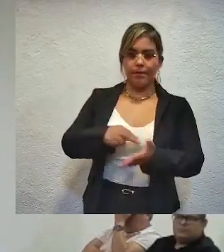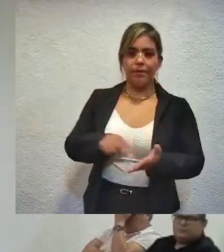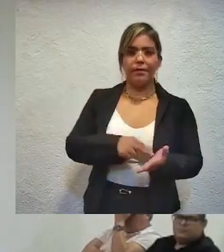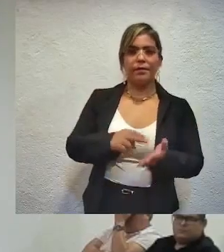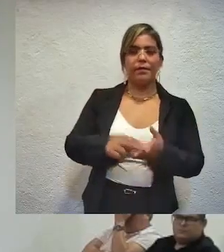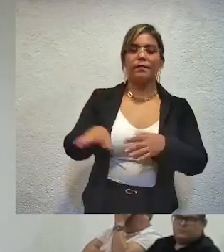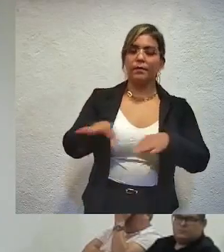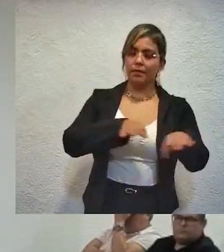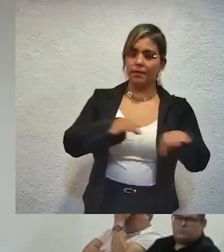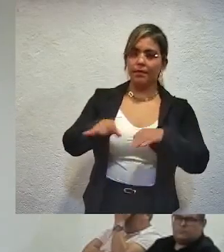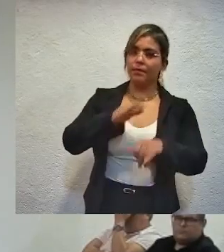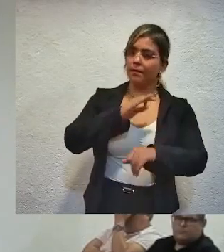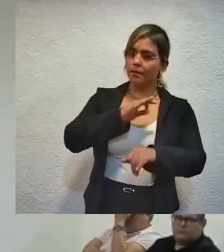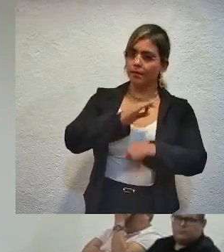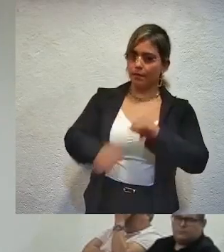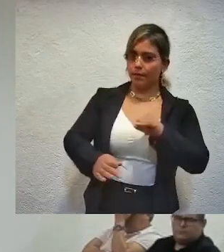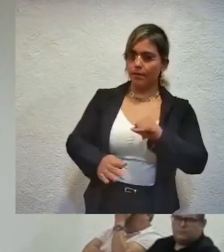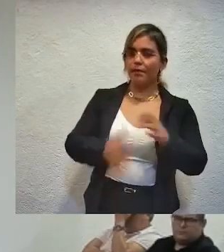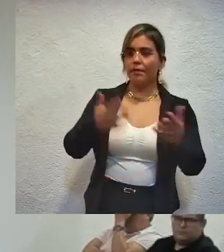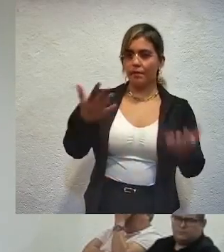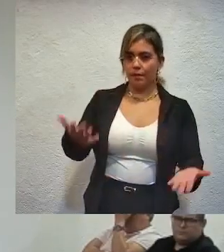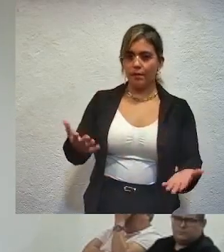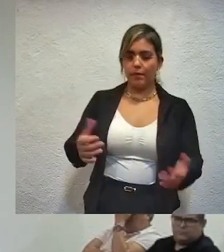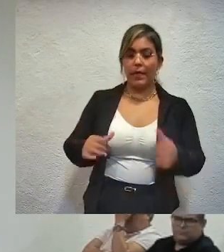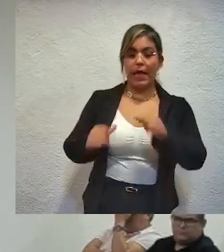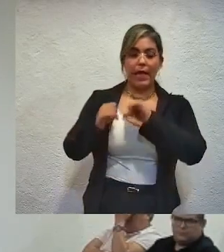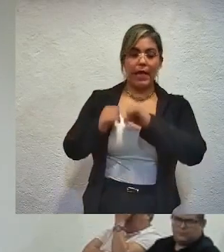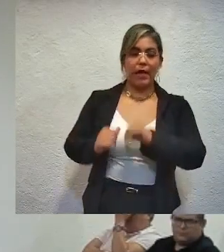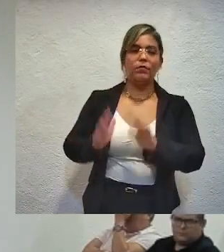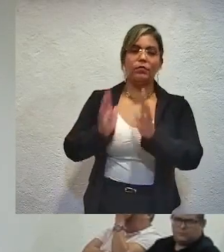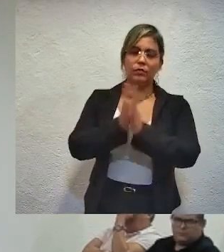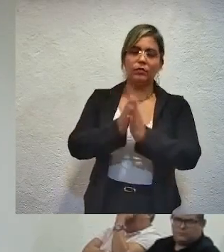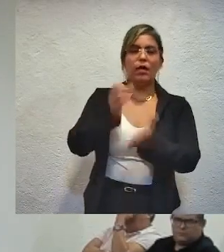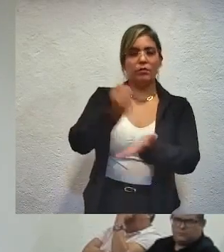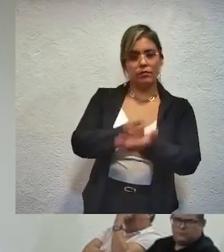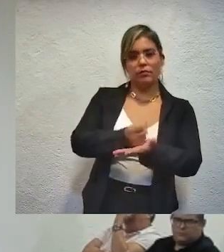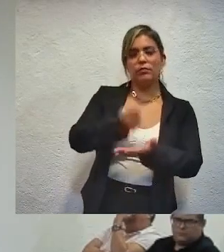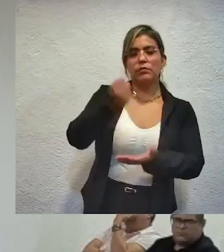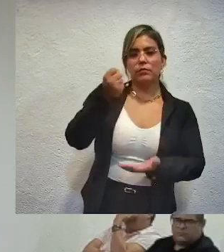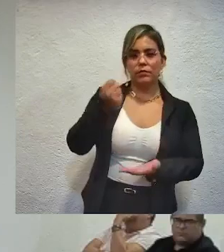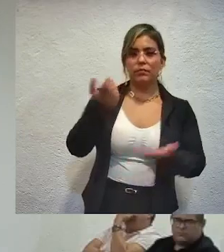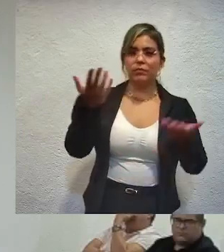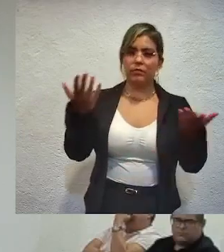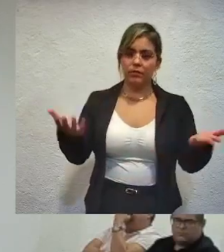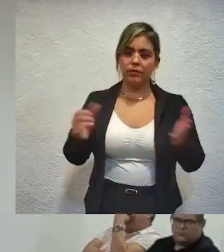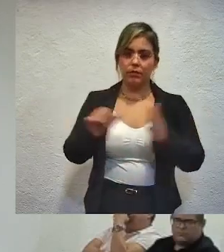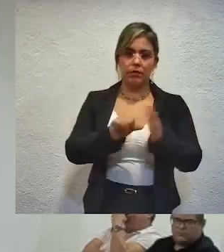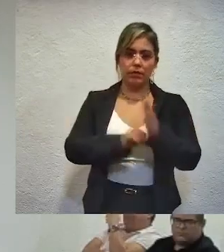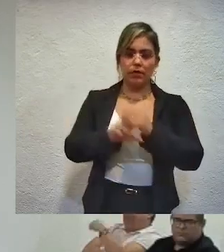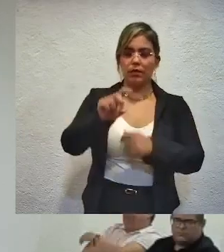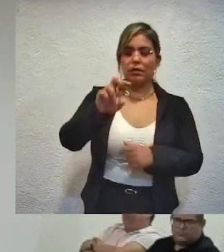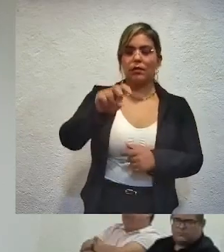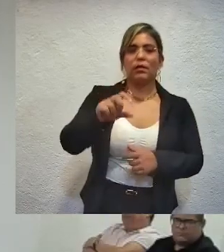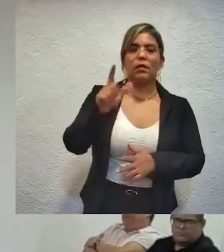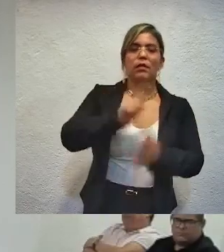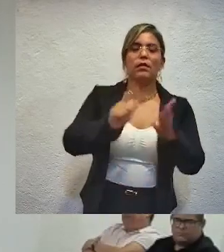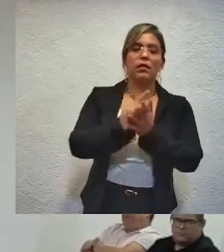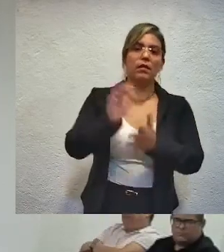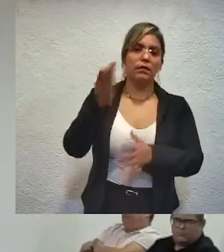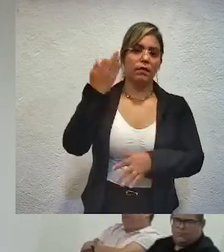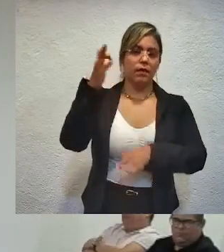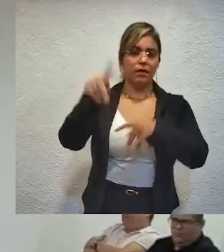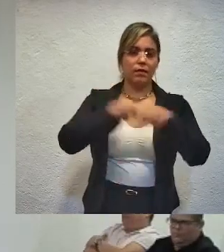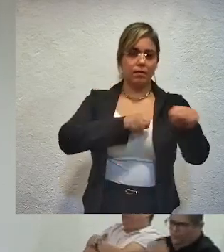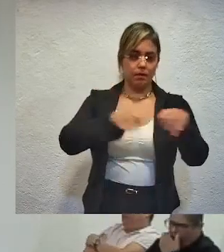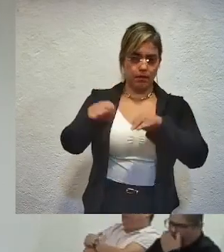recibo finiquito, solicitando a esta autoridad jurisdiccional su aprobación conforme a lo previsto en el artículo 33 de la Ley Federal del Trabajo